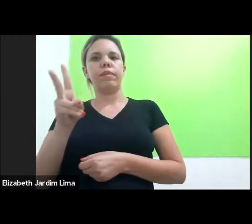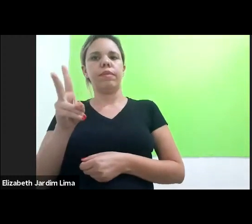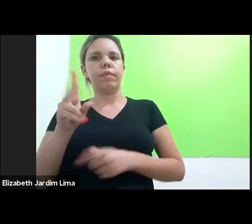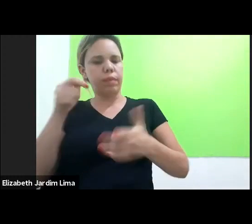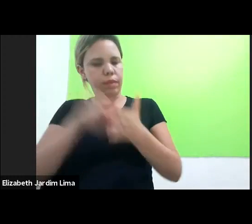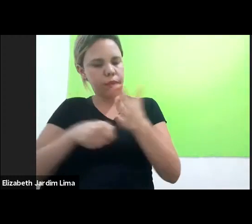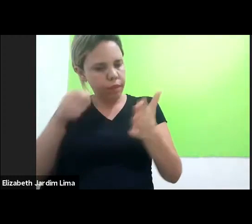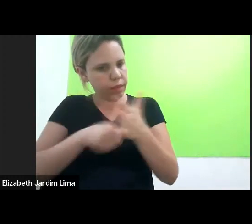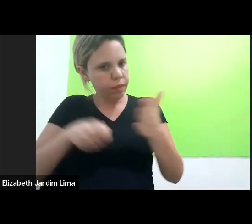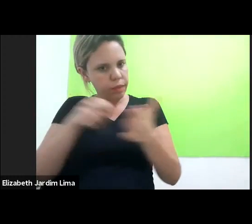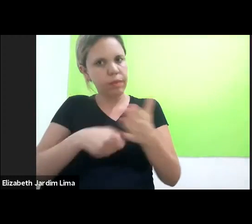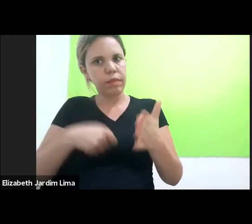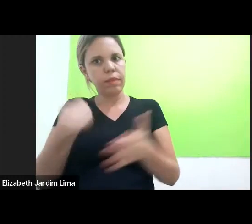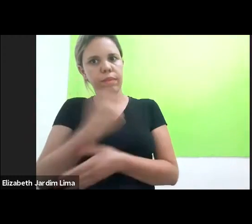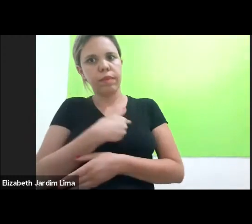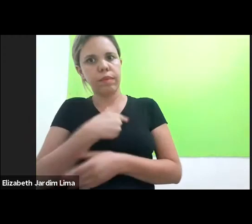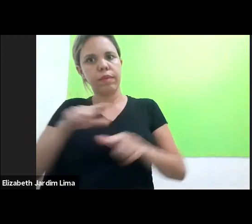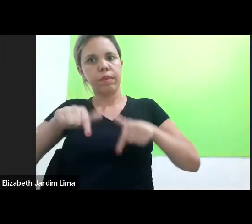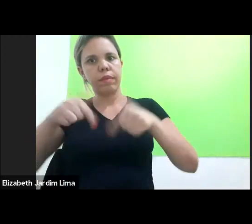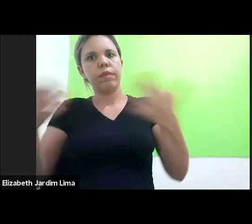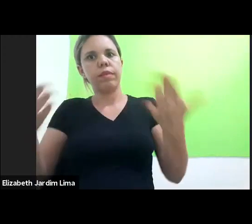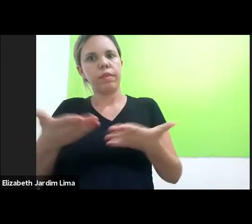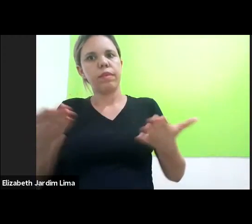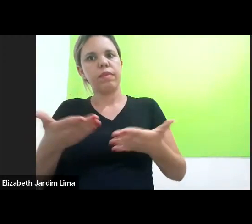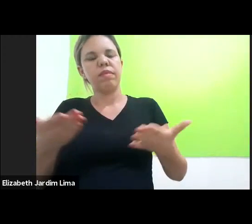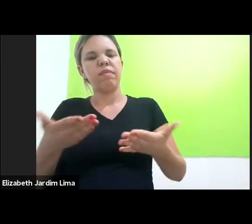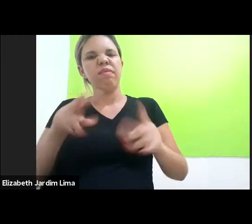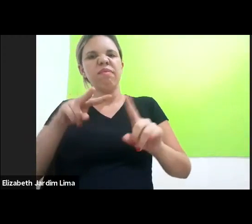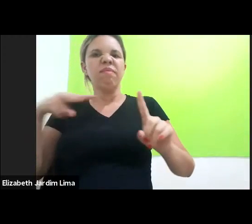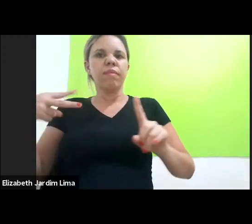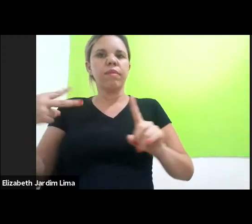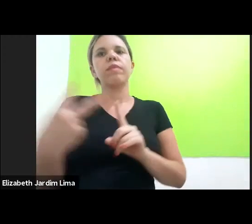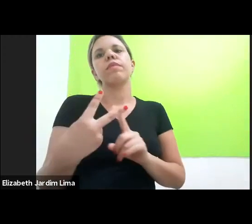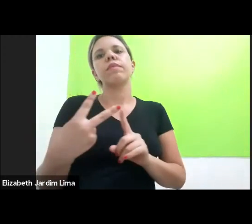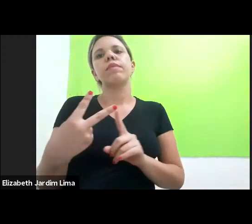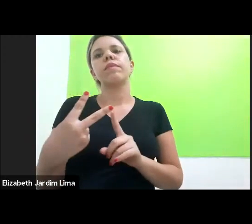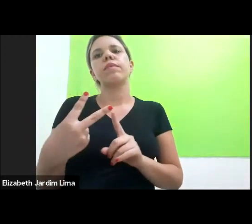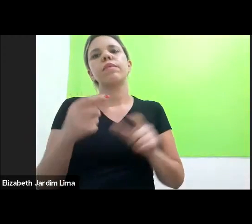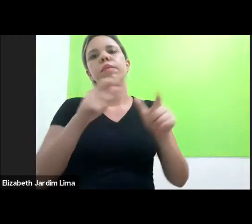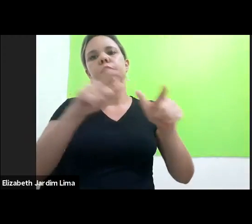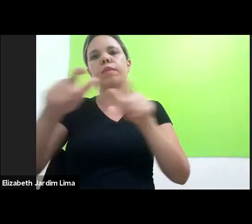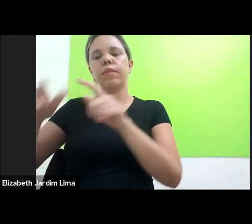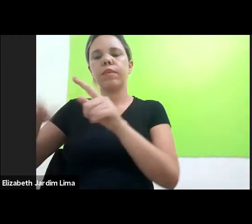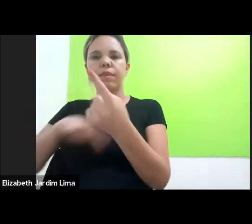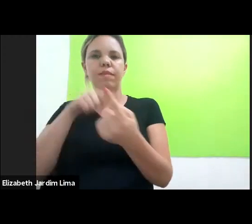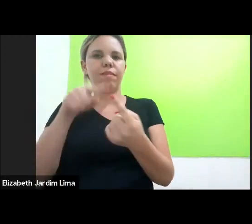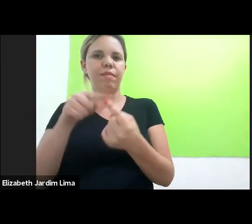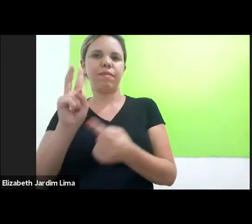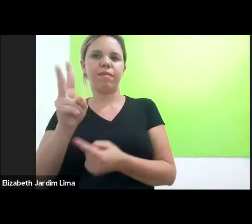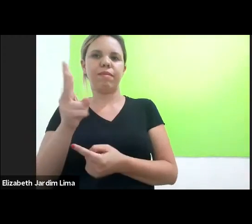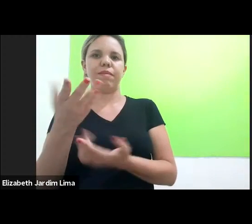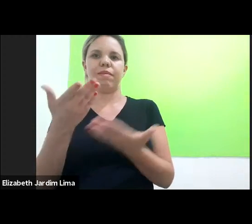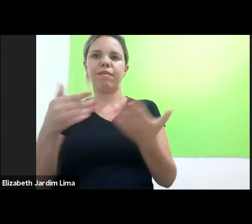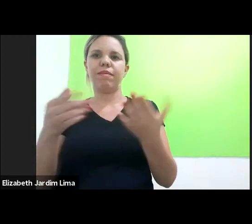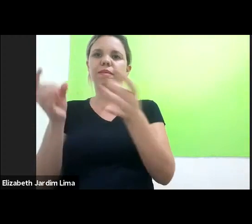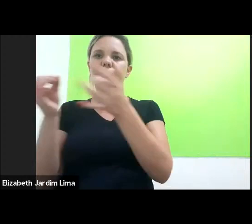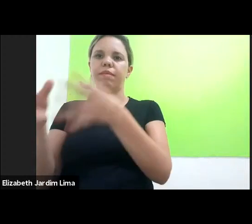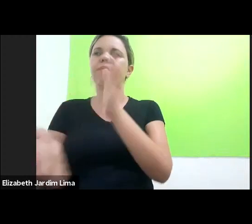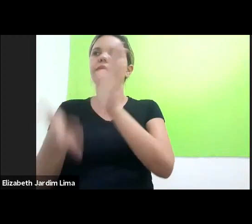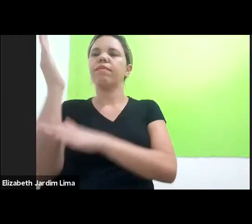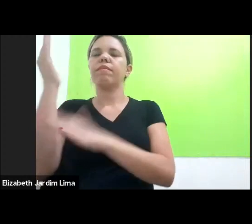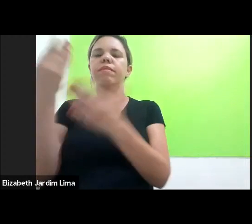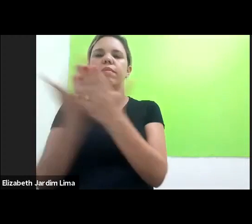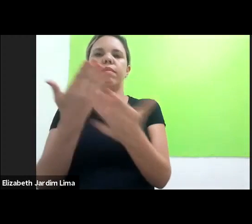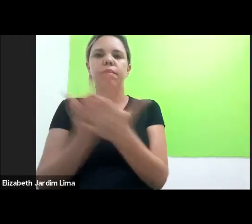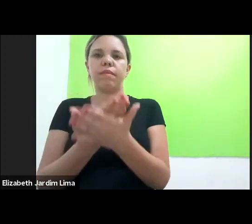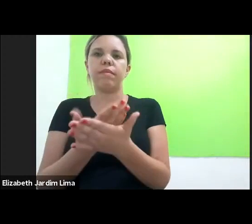né? Que a gente enfrenta hoje. E nessa perspectiva de sair do território, meu objetivo sempre foi: vou sair para estudar,